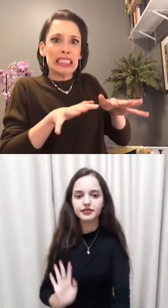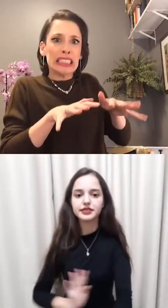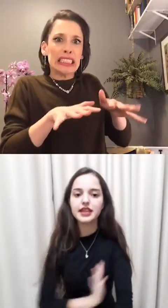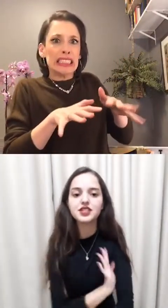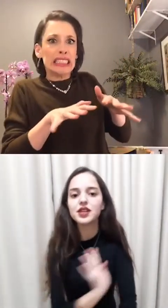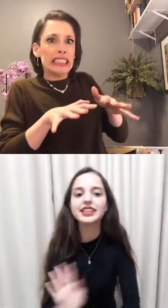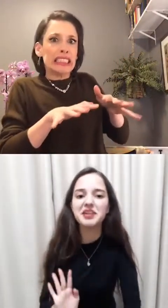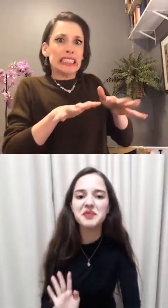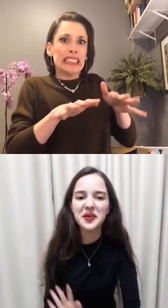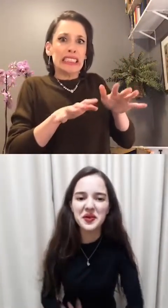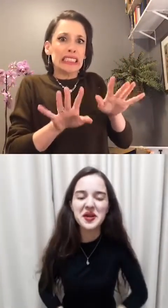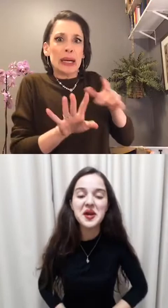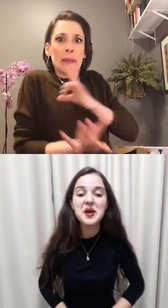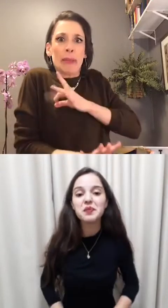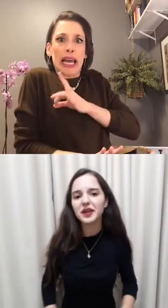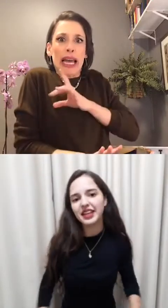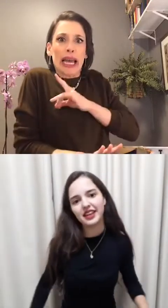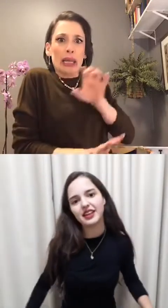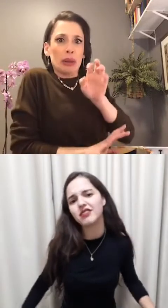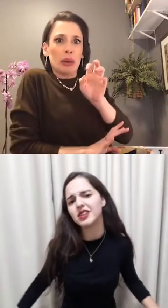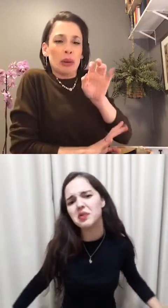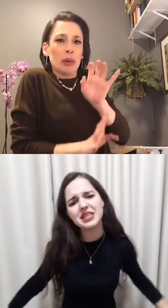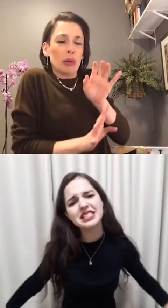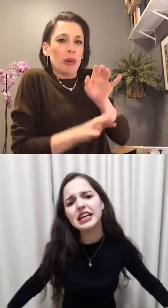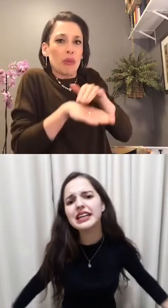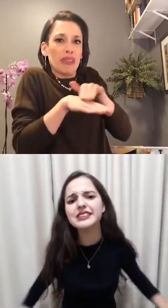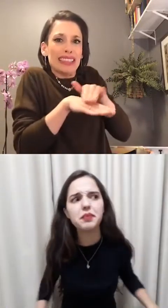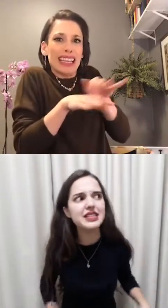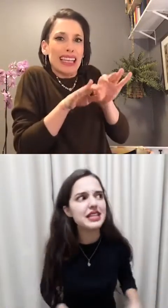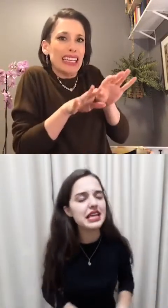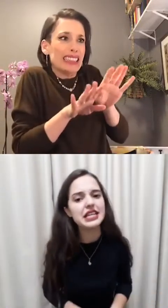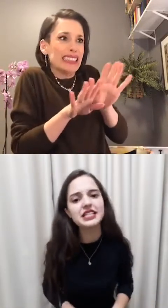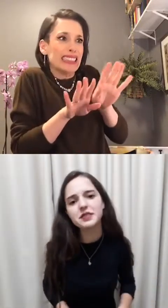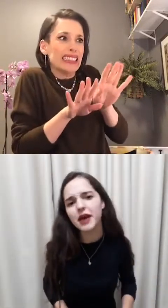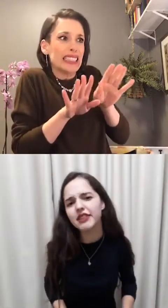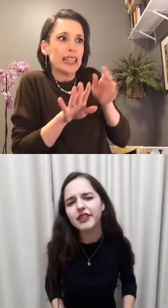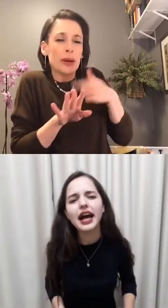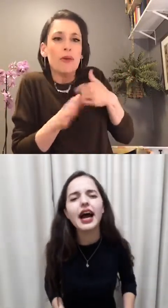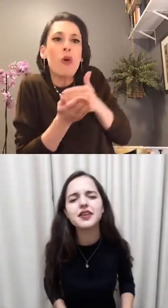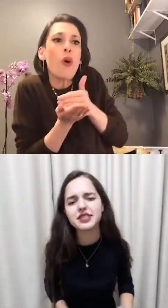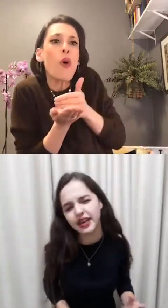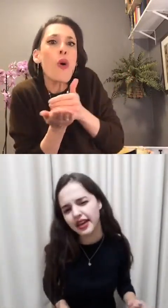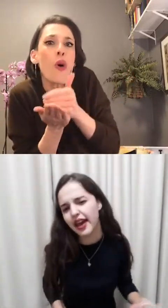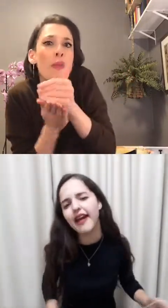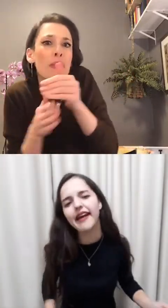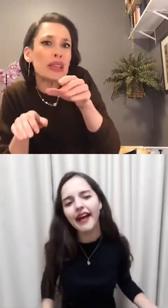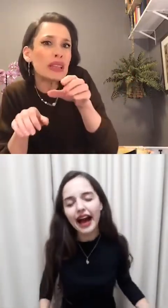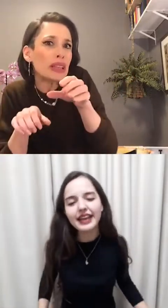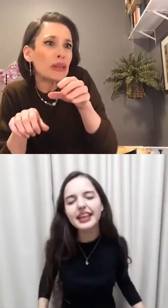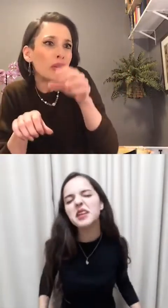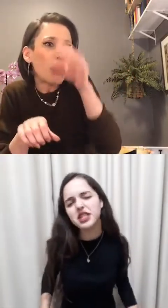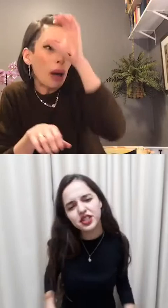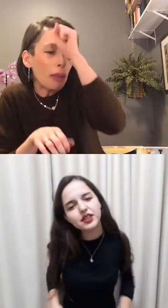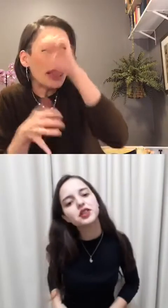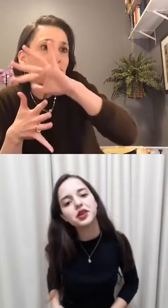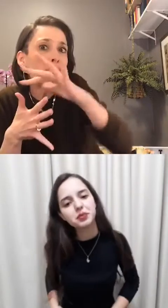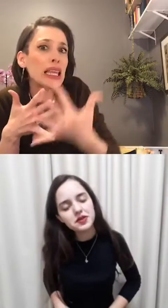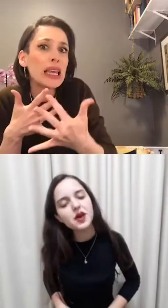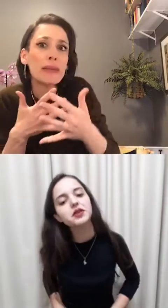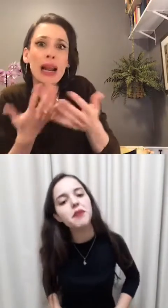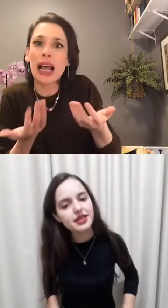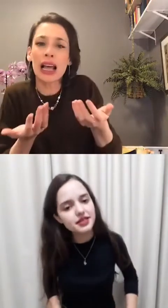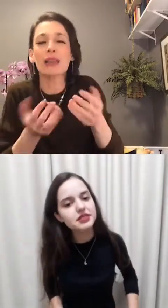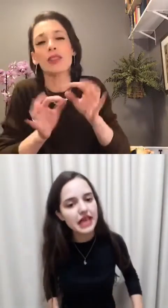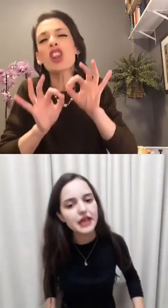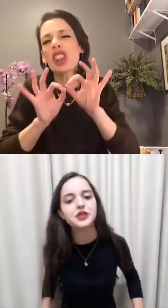alfabeto, até de soletrar meu nome. Porque eu tava começando, eu pensei, e se ele dispara a falar? Eu sei que é aquele medinho que todo o pessoal